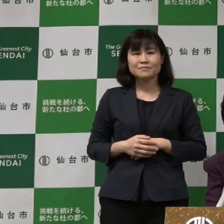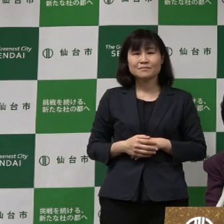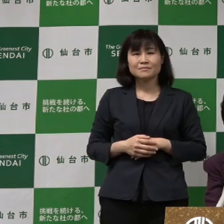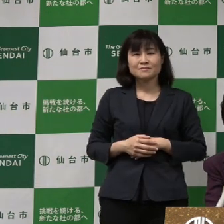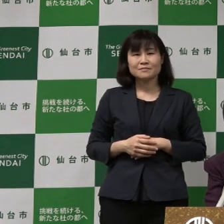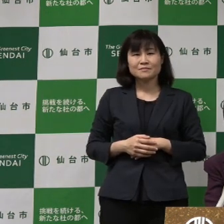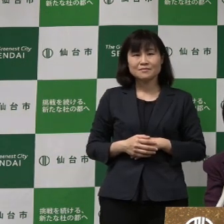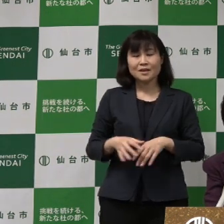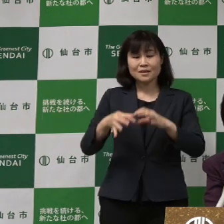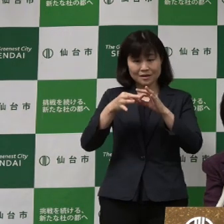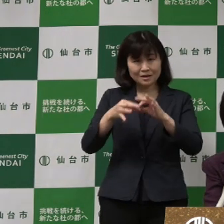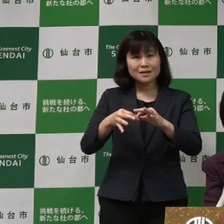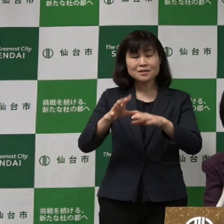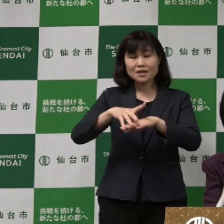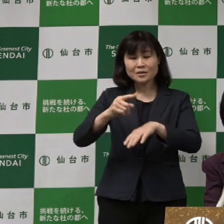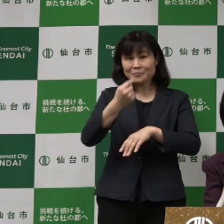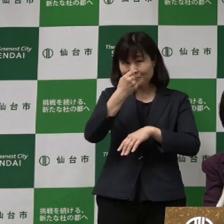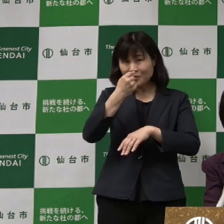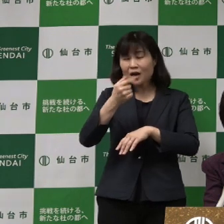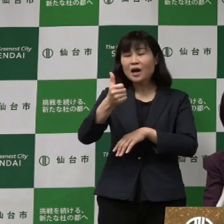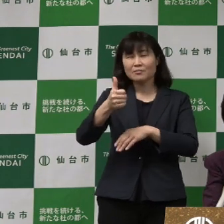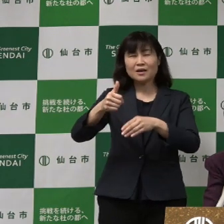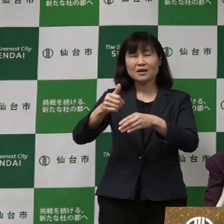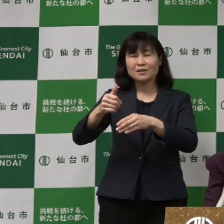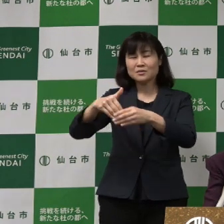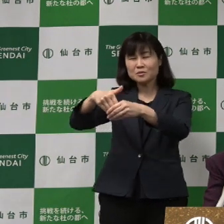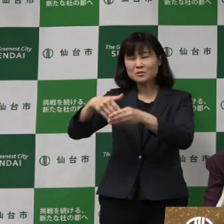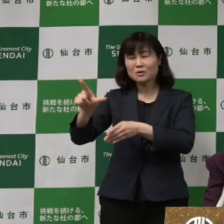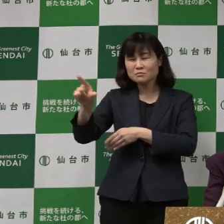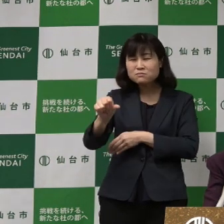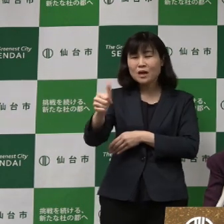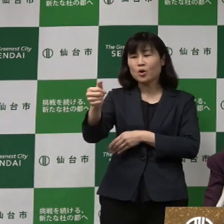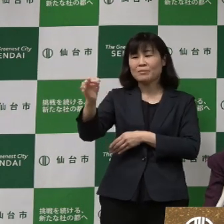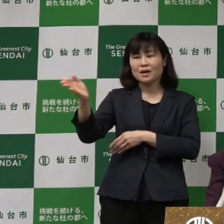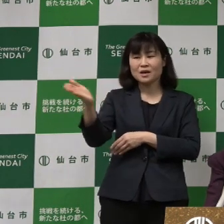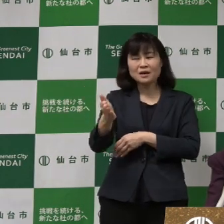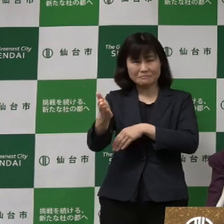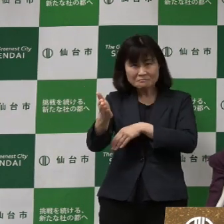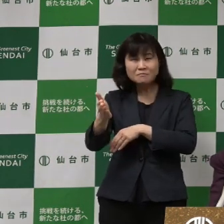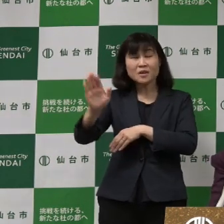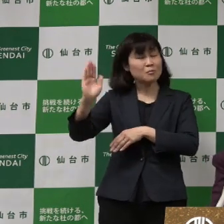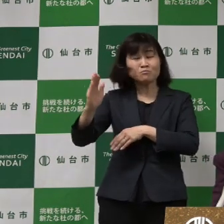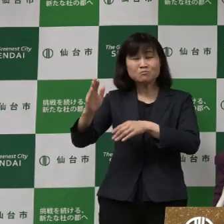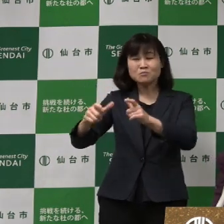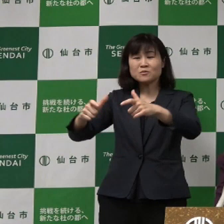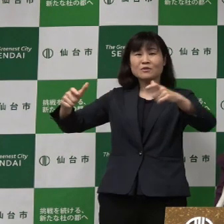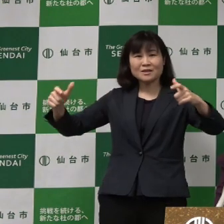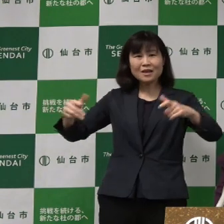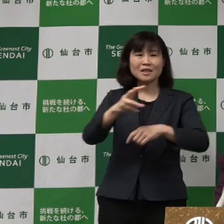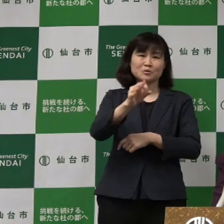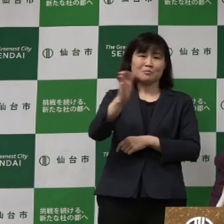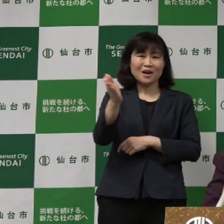30% 以上の対象者も加わったことから、まあ、国でもやってくださることになった